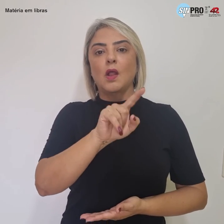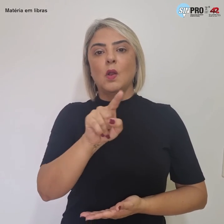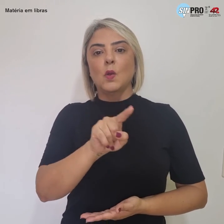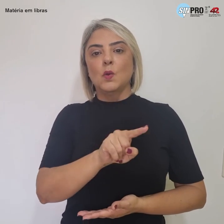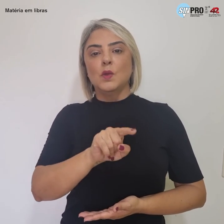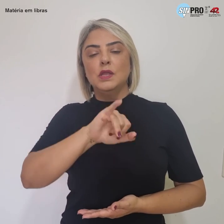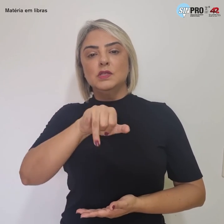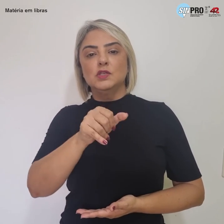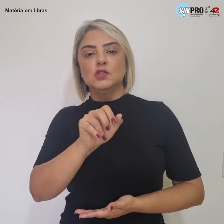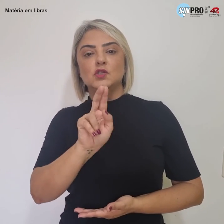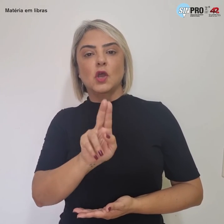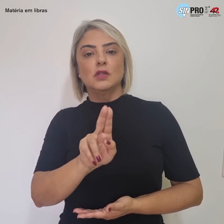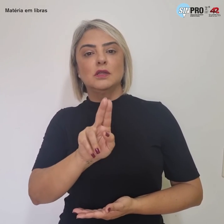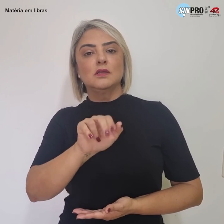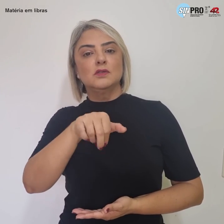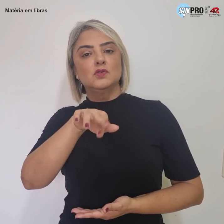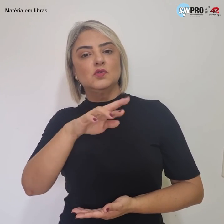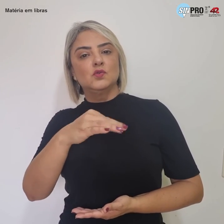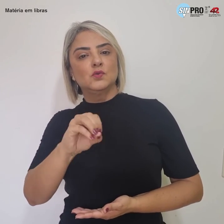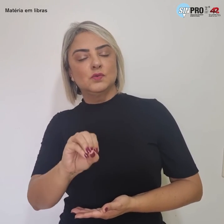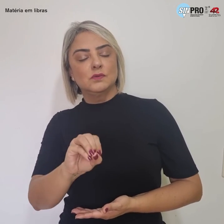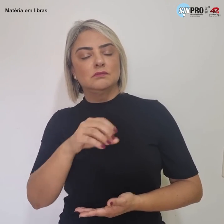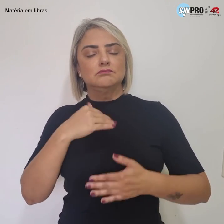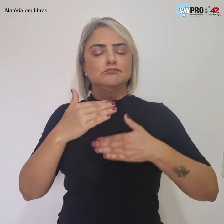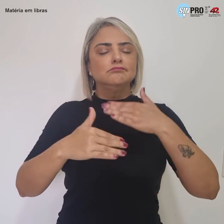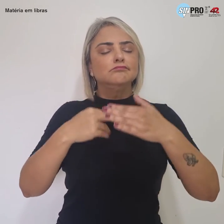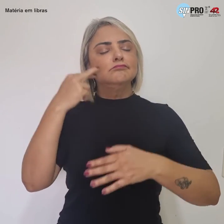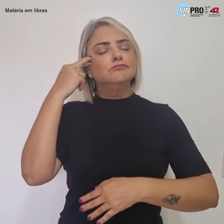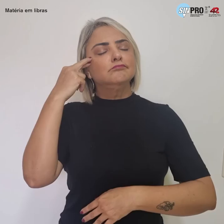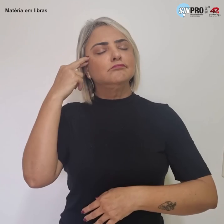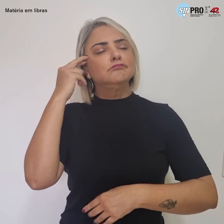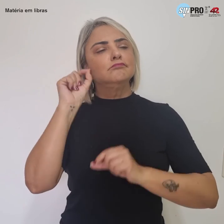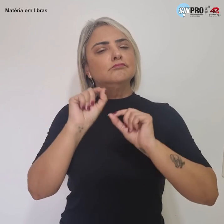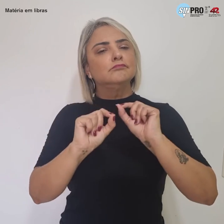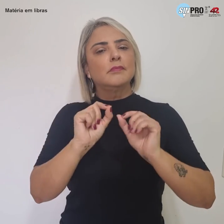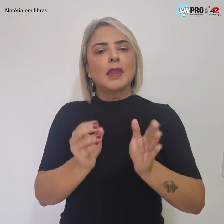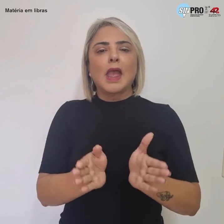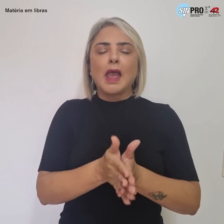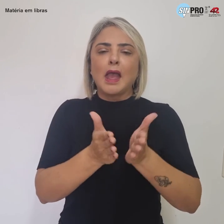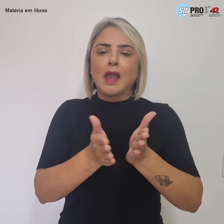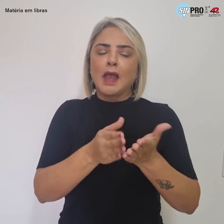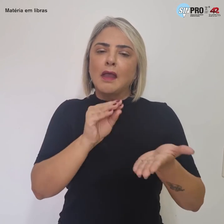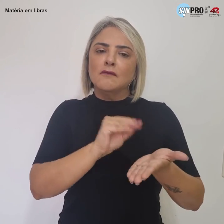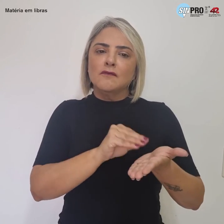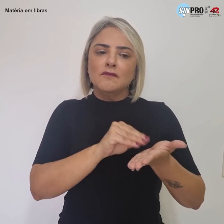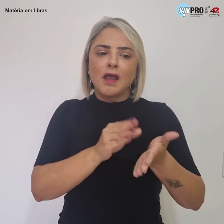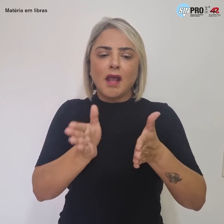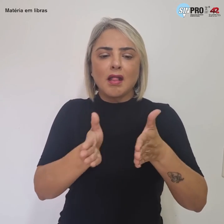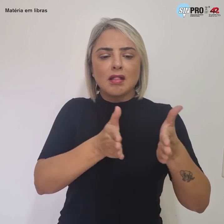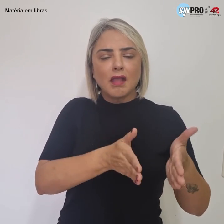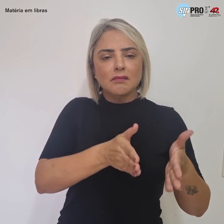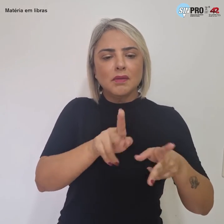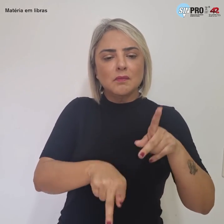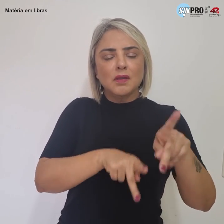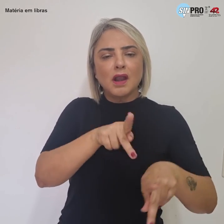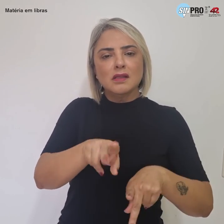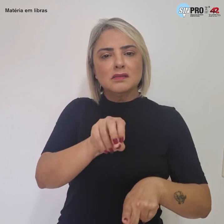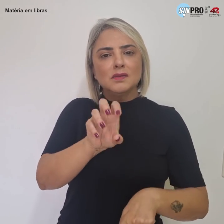Jota Júnior. E nesse processo, refletiam sobre a carência da metade da população enquanto